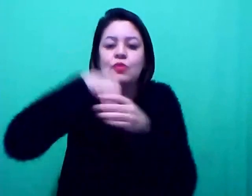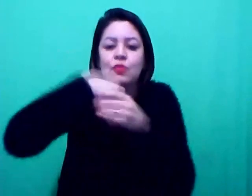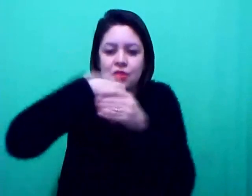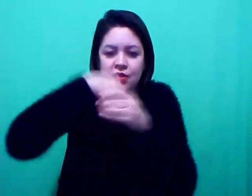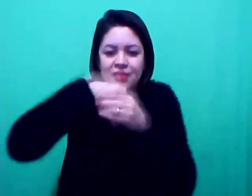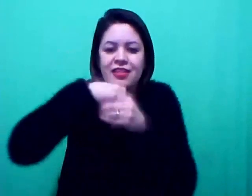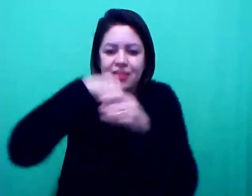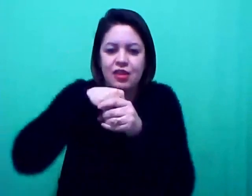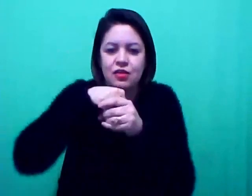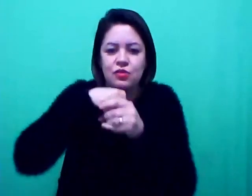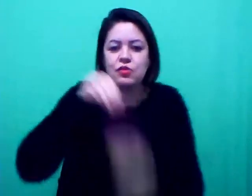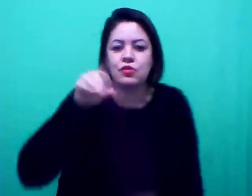bilíngue dentro